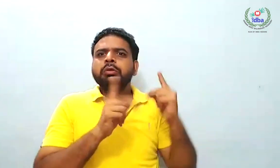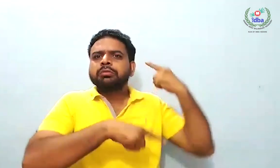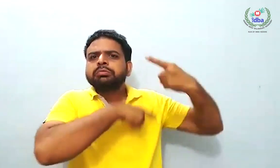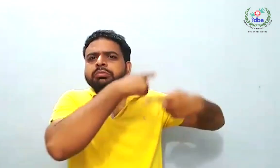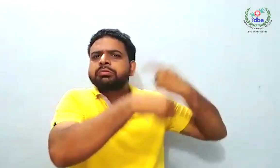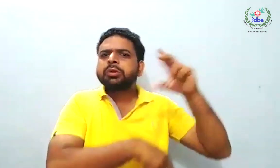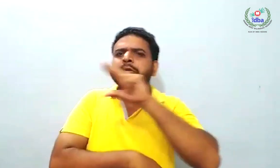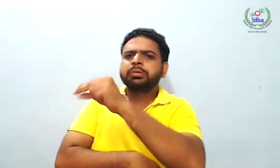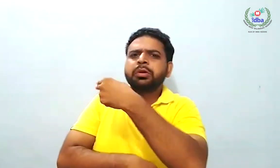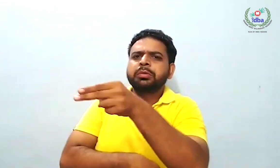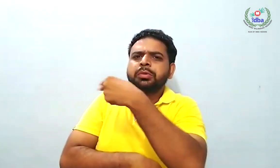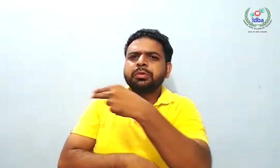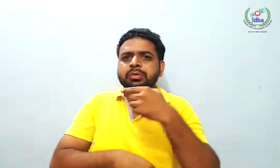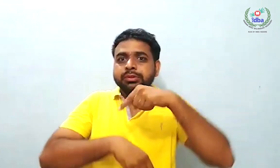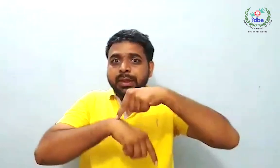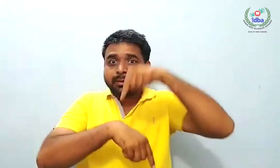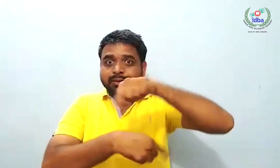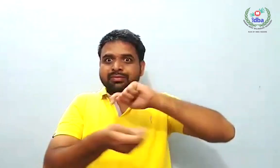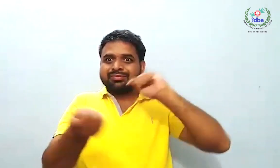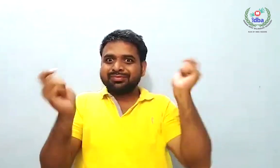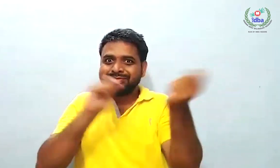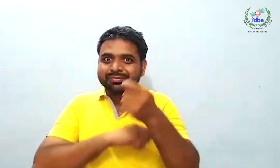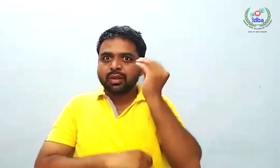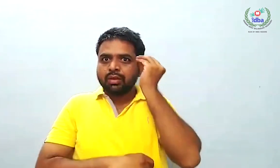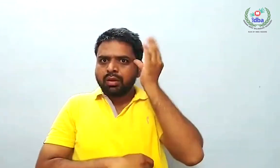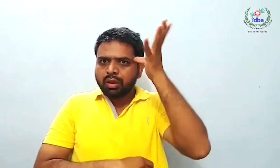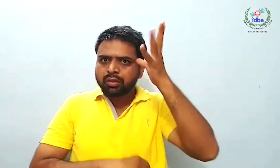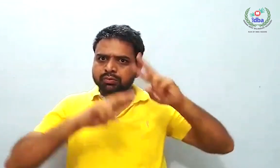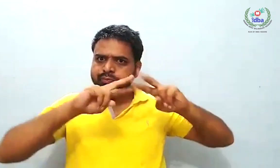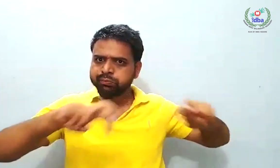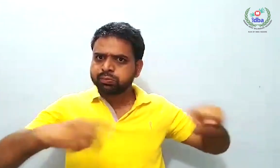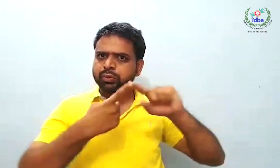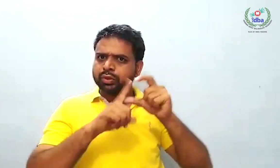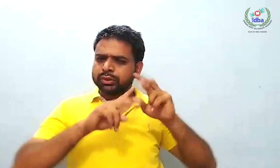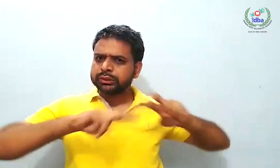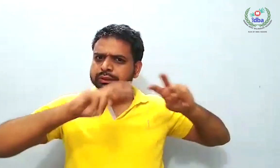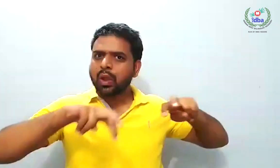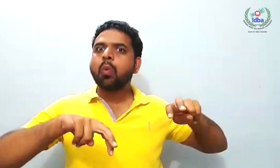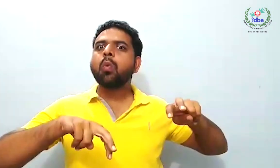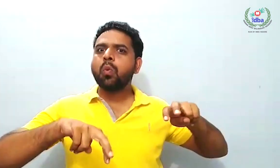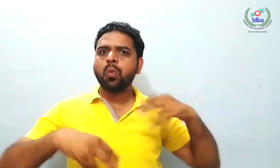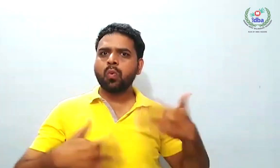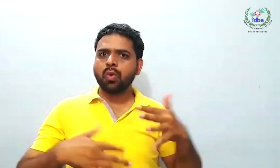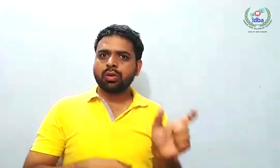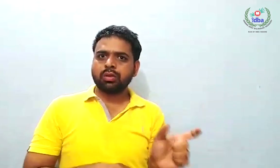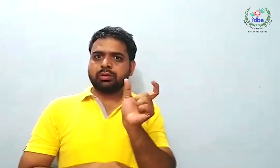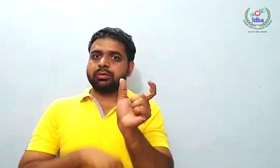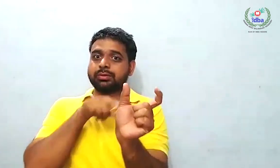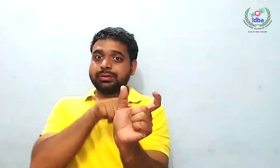थी, उसी शब्द से, उसी टर्म से बुलाया जाता था। पर अवेयरनेस के बाद, आज के समय में काफ़ी एजुकेशनल रिसर्चेस के बाद